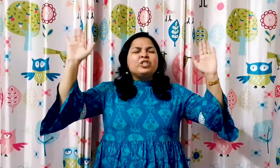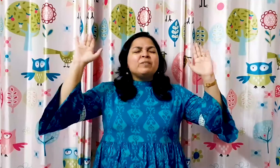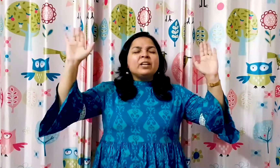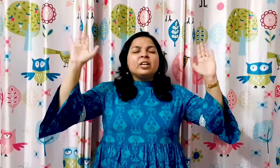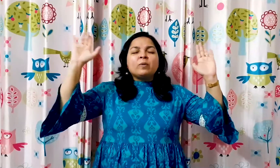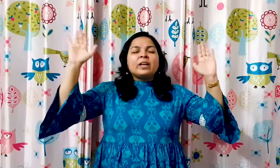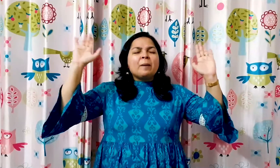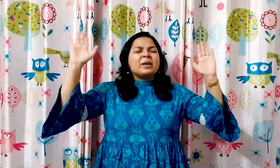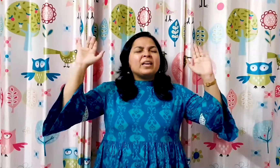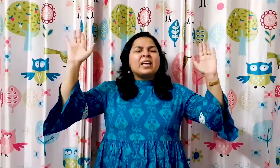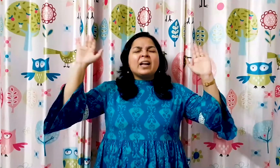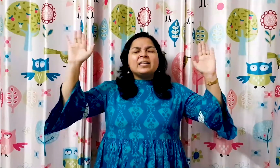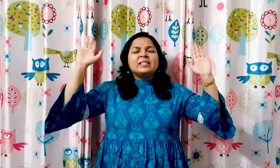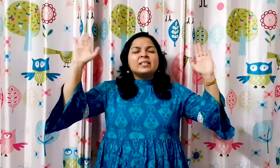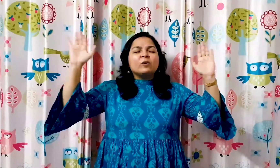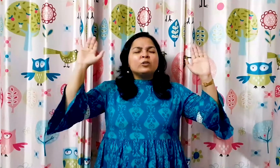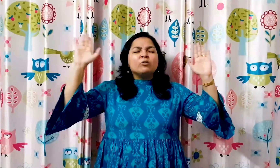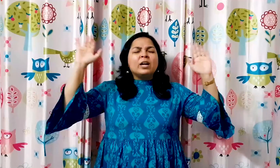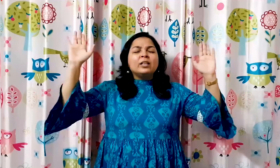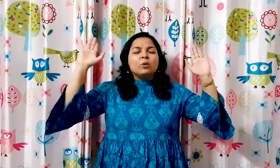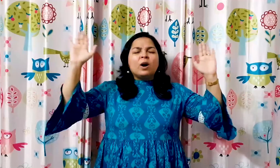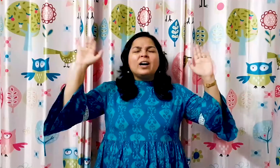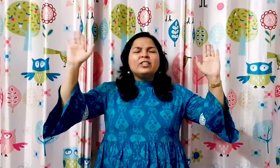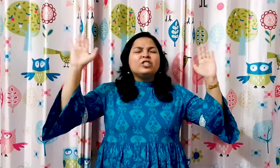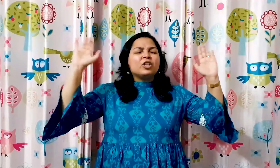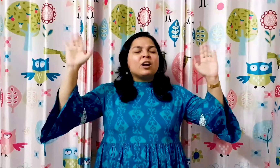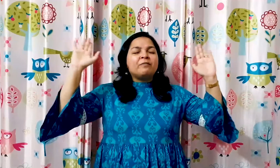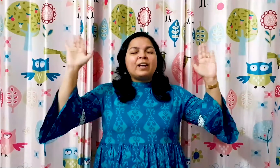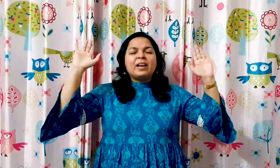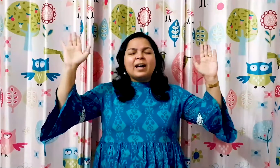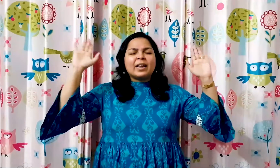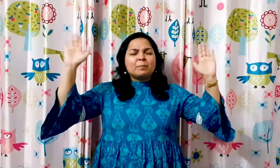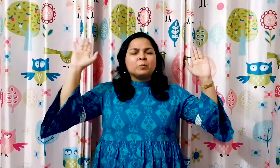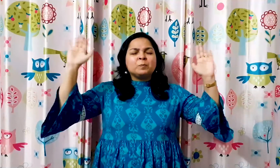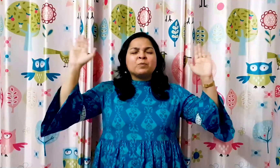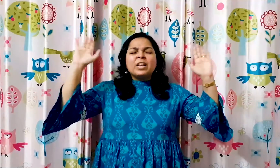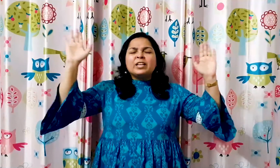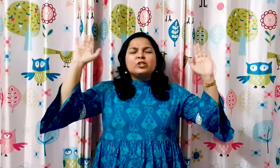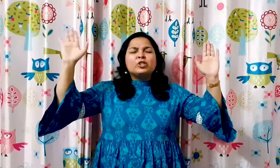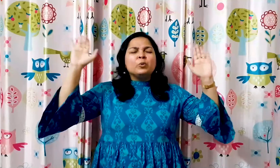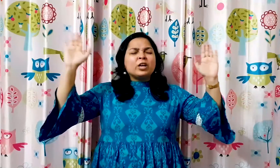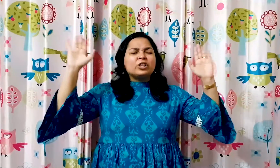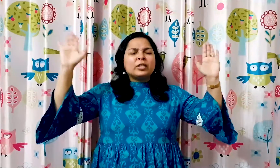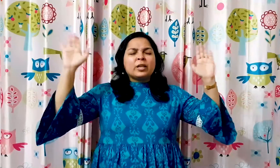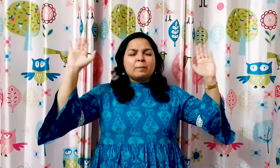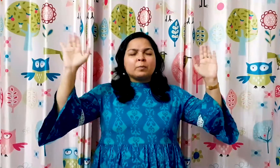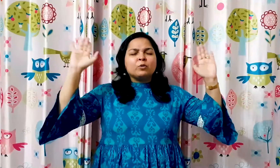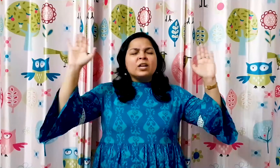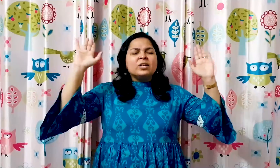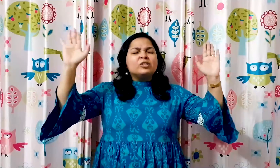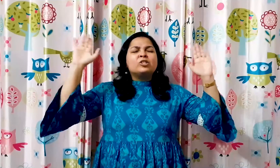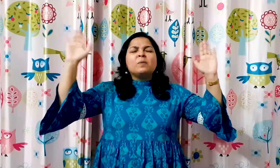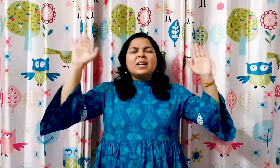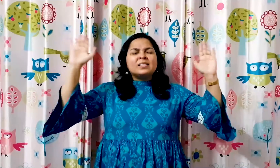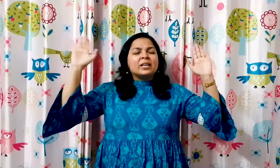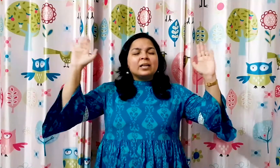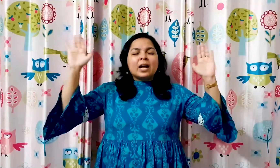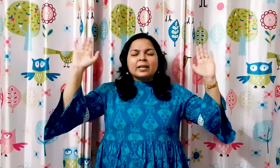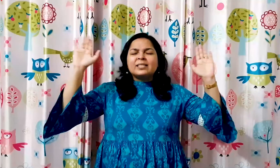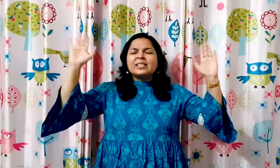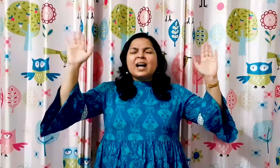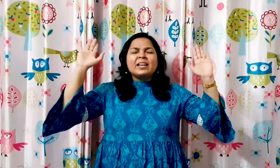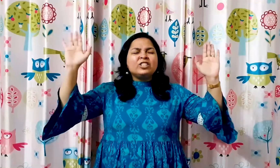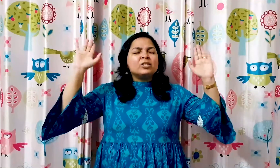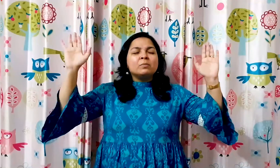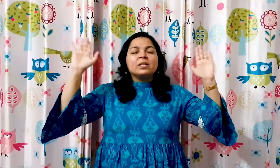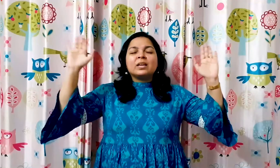अपने जीवन के द्वारा आपके ज्ञान की सुगंध को हर जगह फैला रहे हैं ये सुरक्षित है प्रभु स्वास्थ्य का